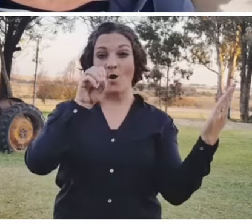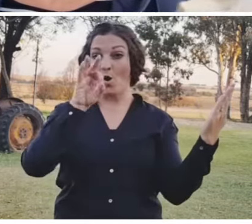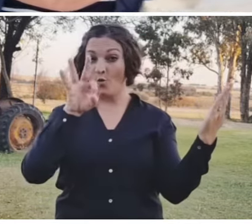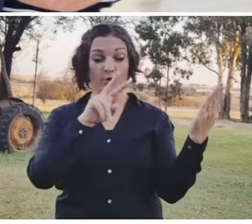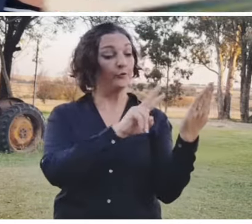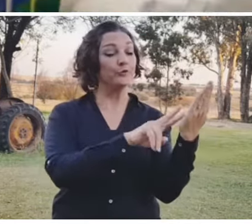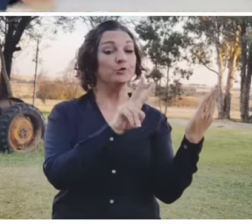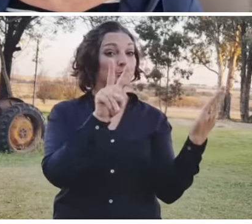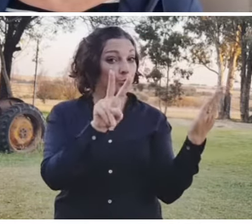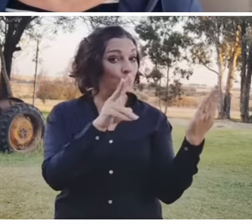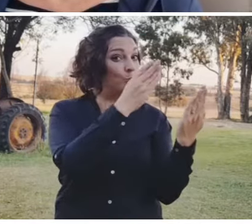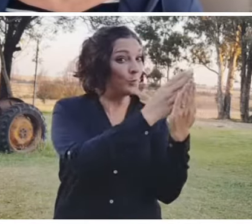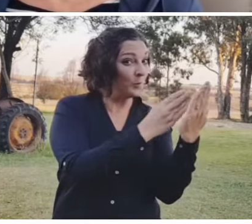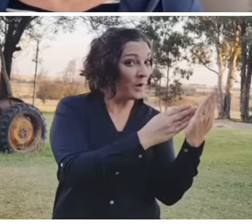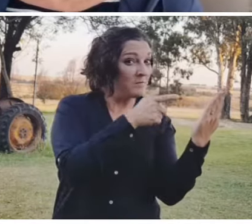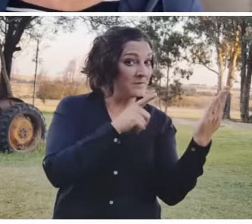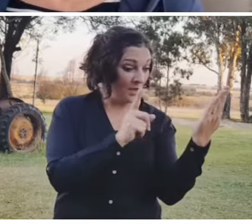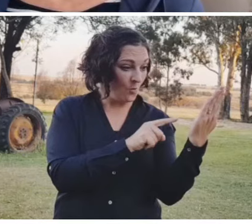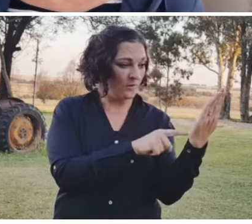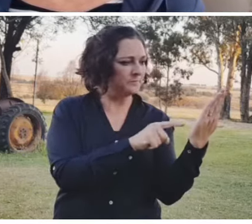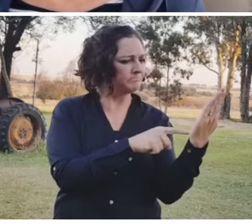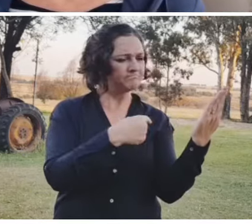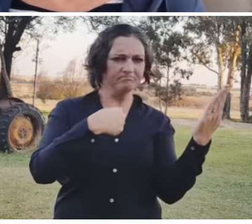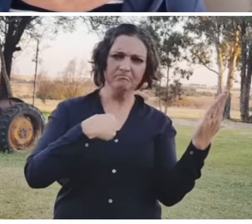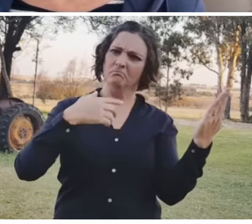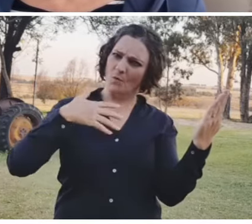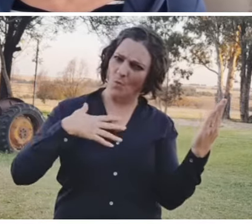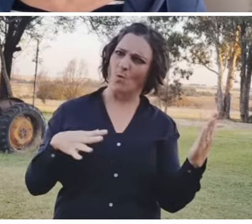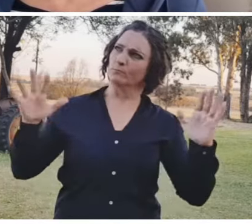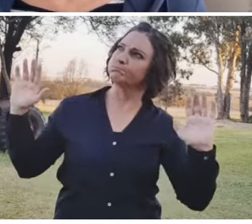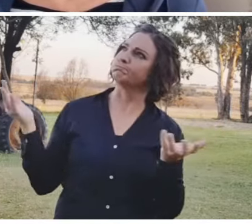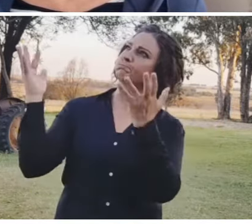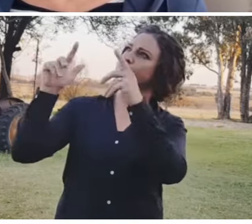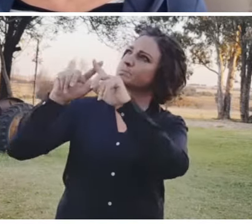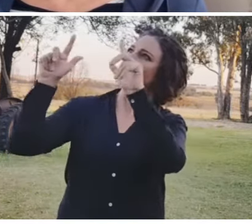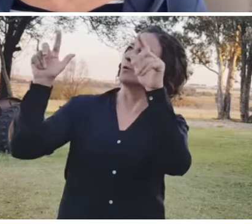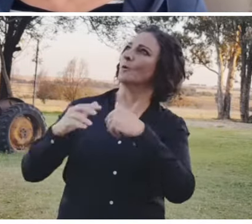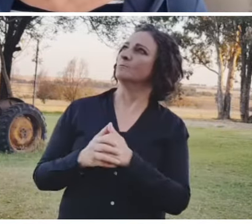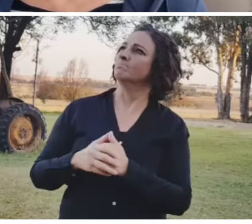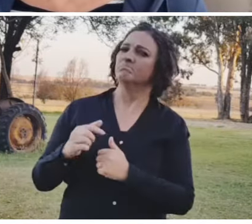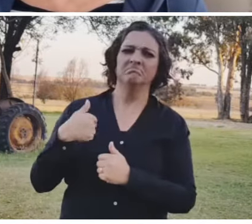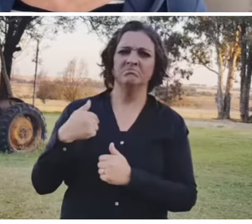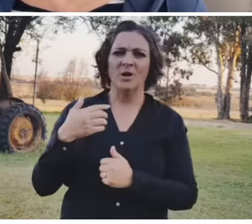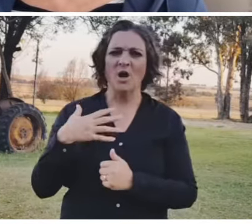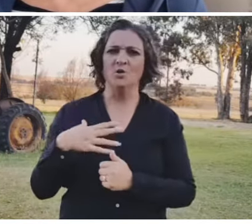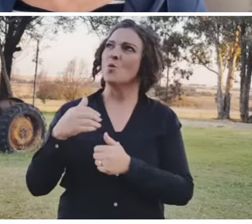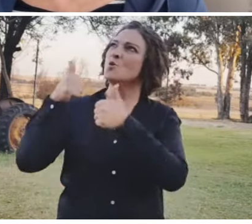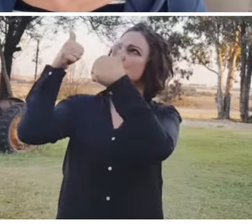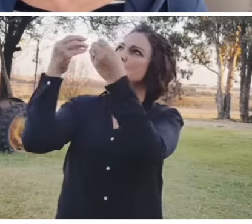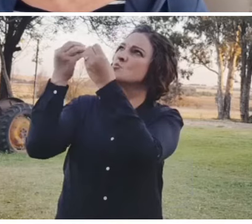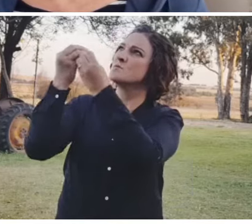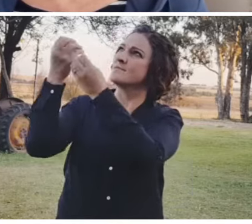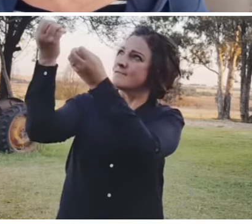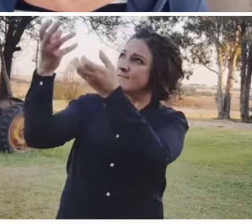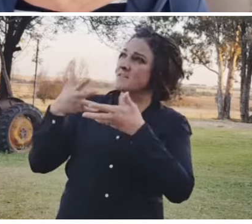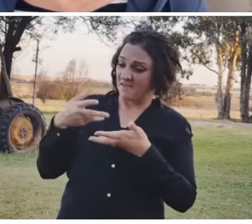2, lees ons. Ek wil die Heere loof, en nie een van die goeie dinge, wat